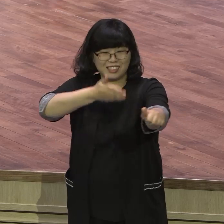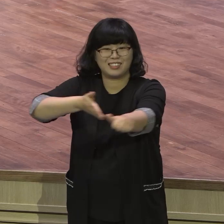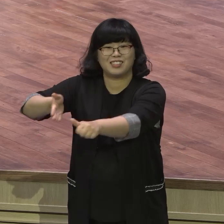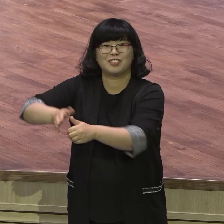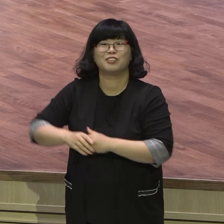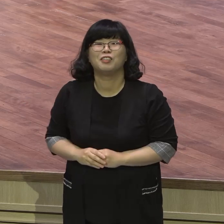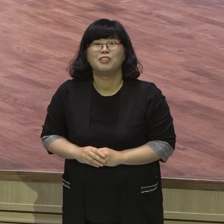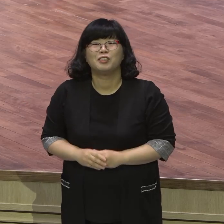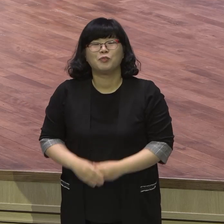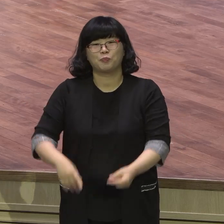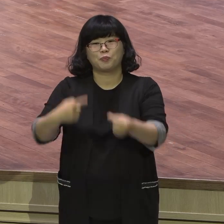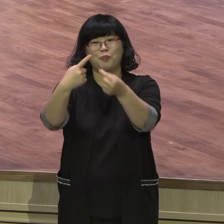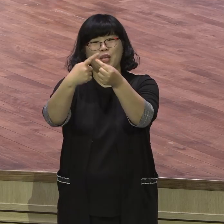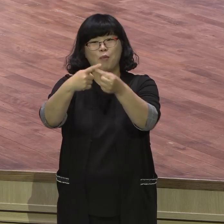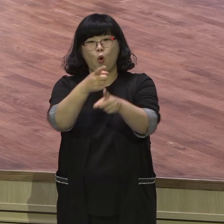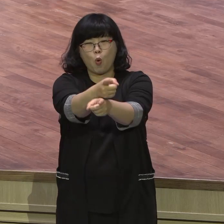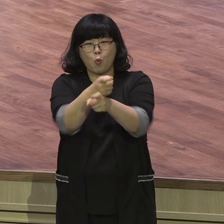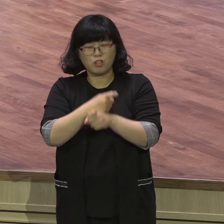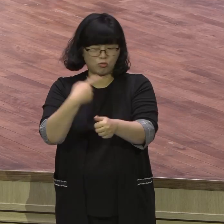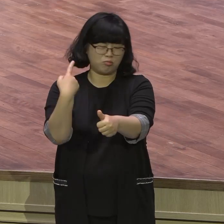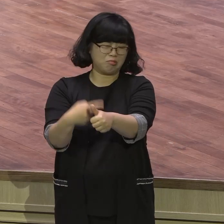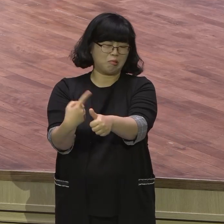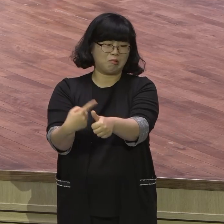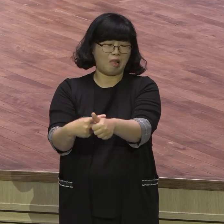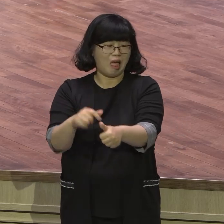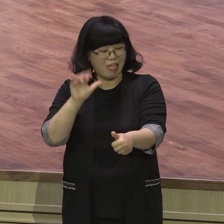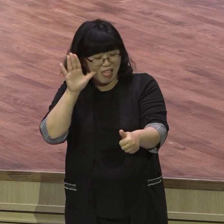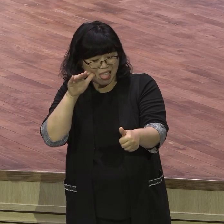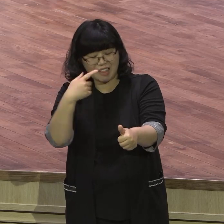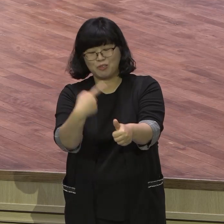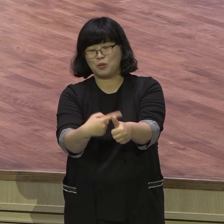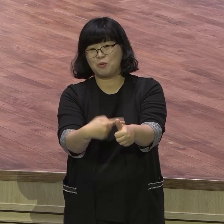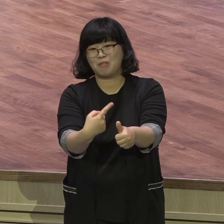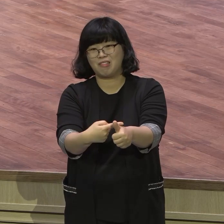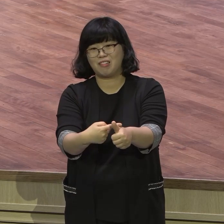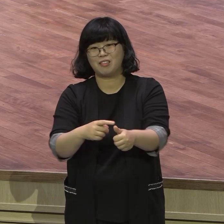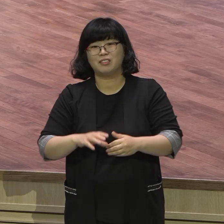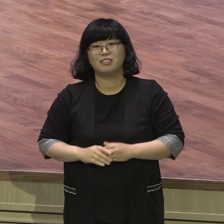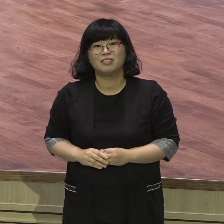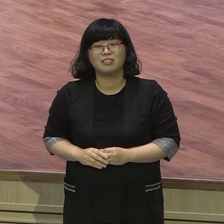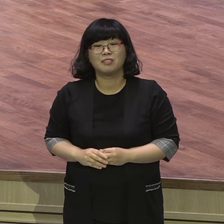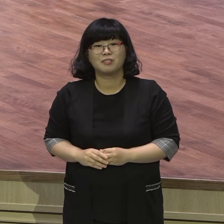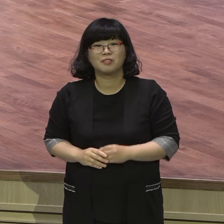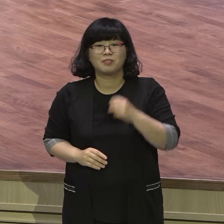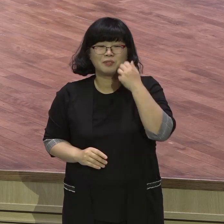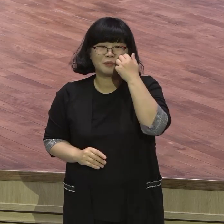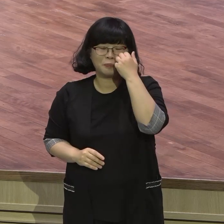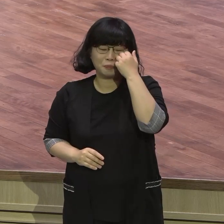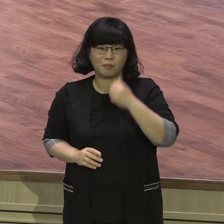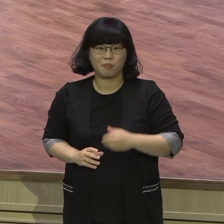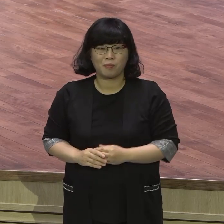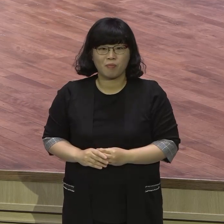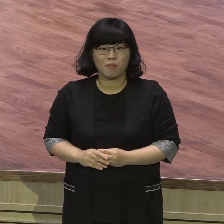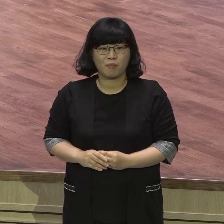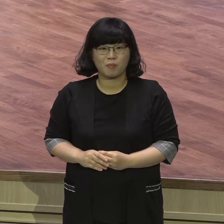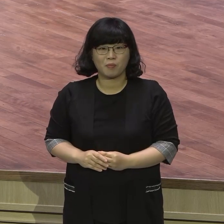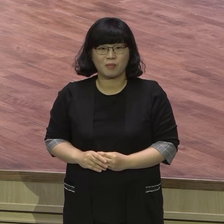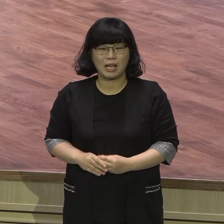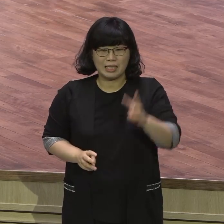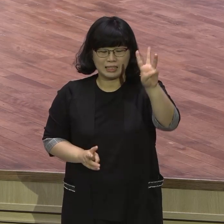원수의 조롱거림 자 1절을 봅니다. 32장 1절만 볼게요. 1절을 보면 우리 안